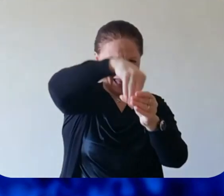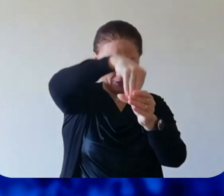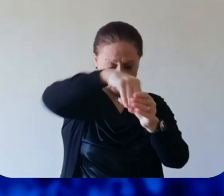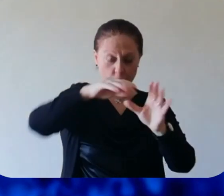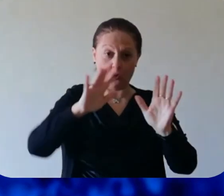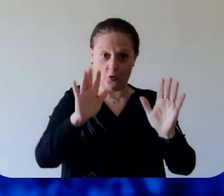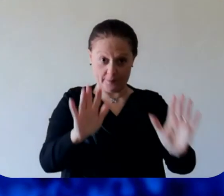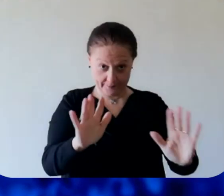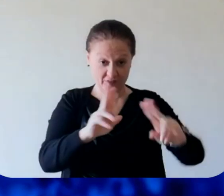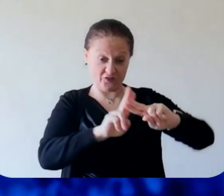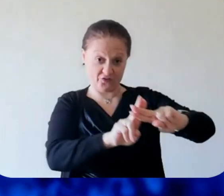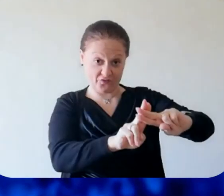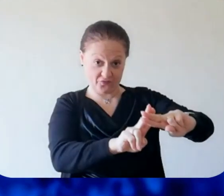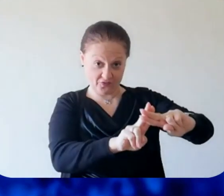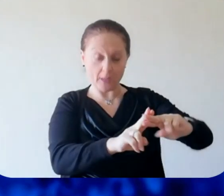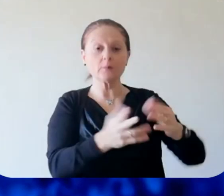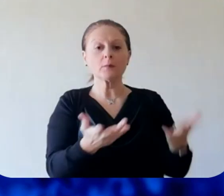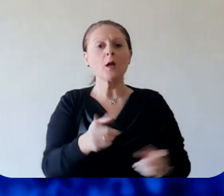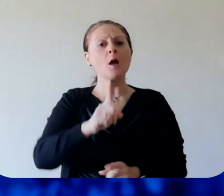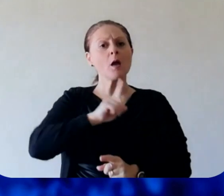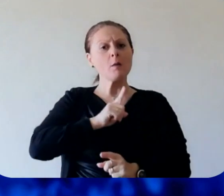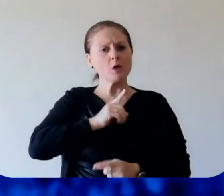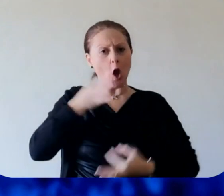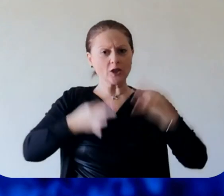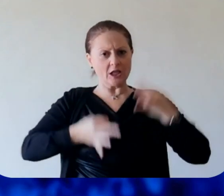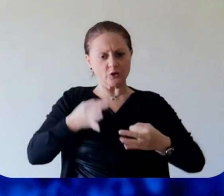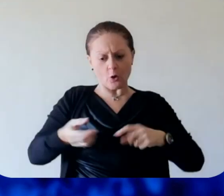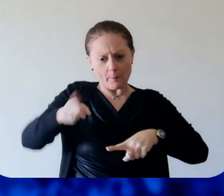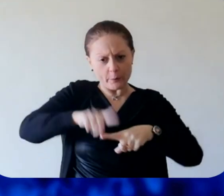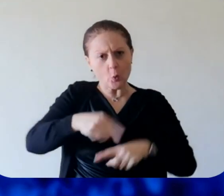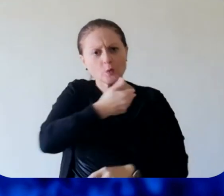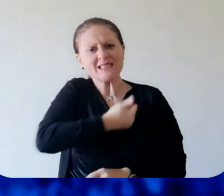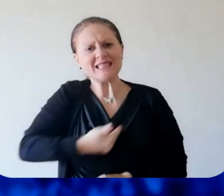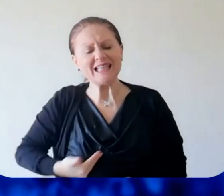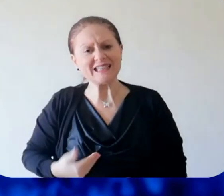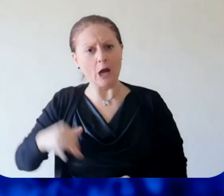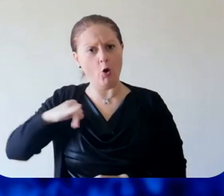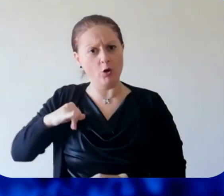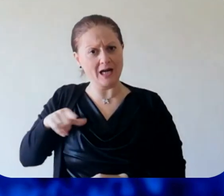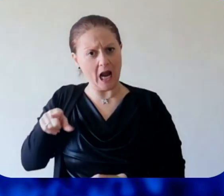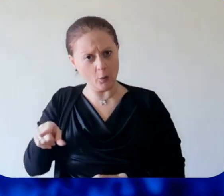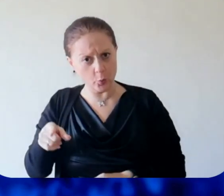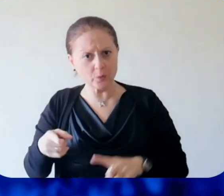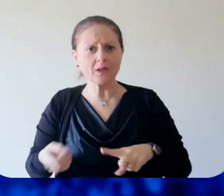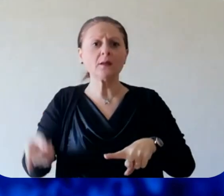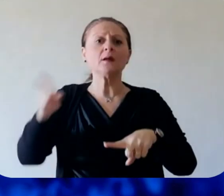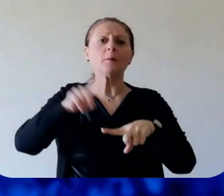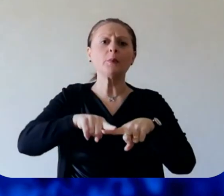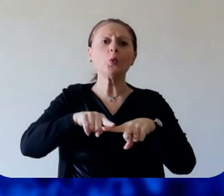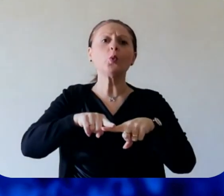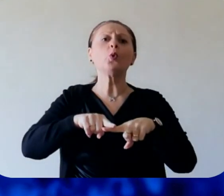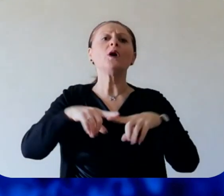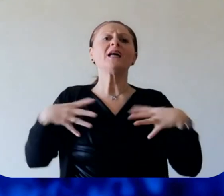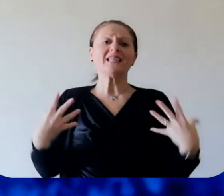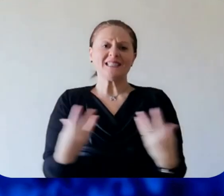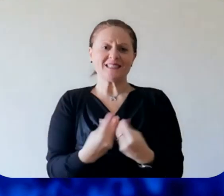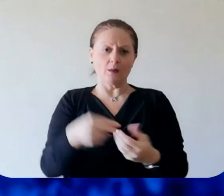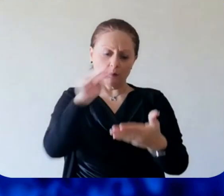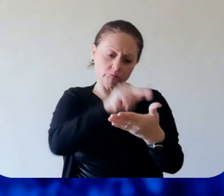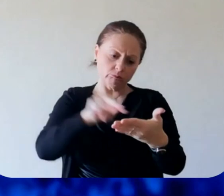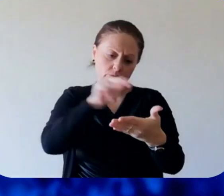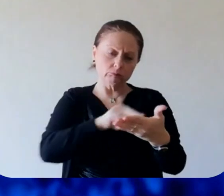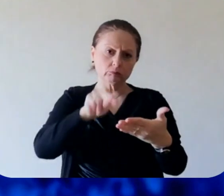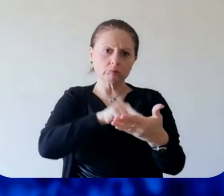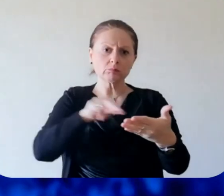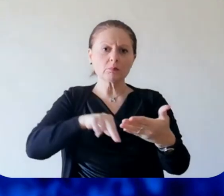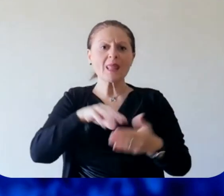è assolutamente condivisa con il sindaco di Ragusa e poi condivisa in una nota che abbiamo inviato al